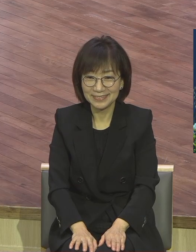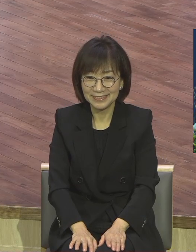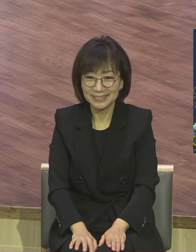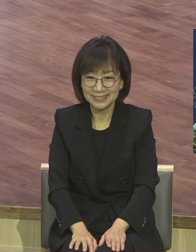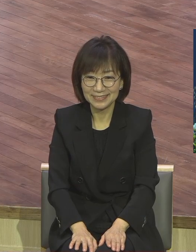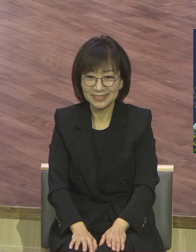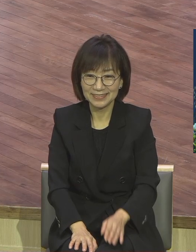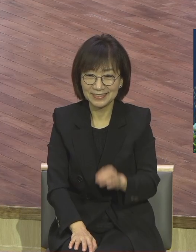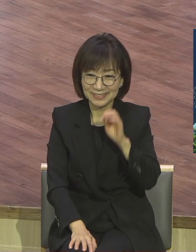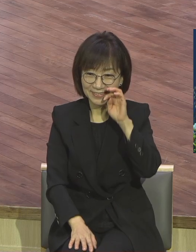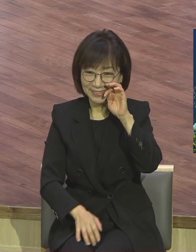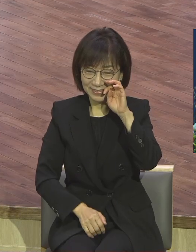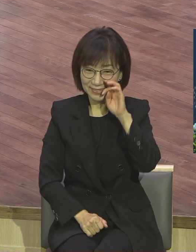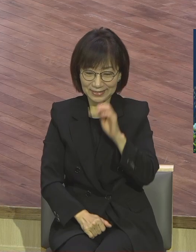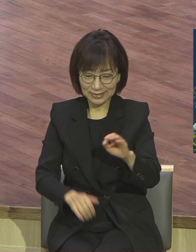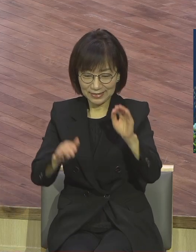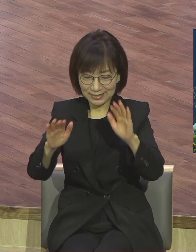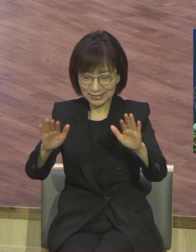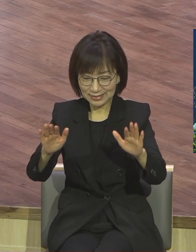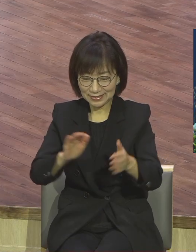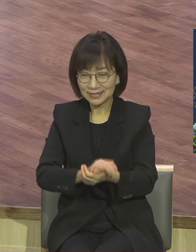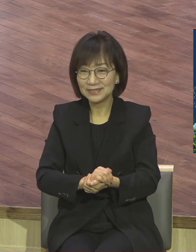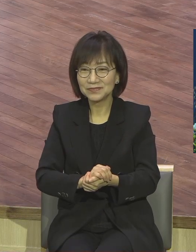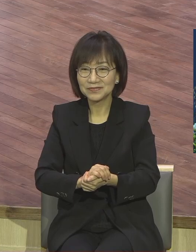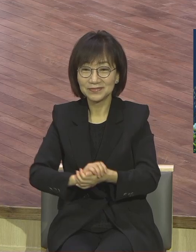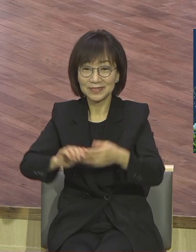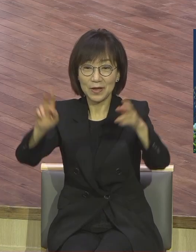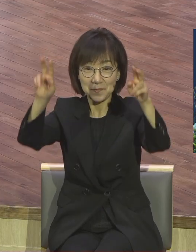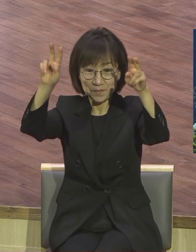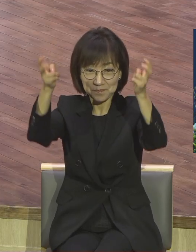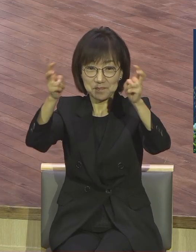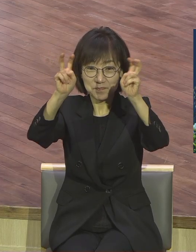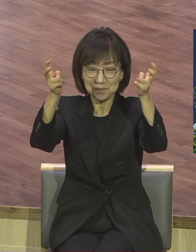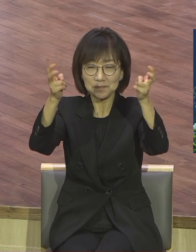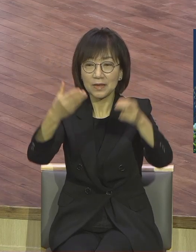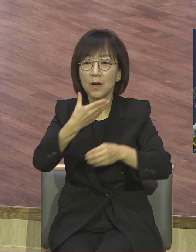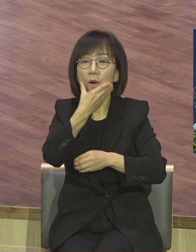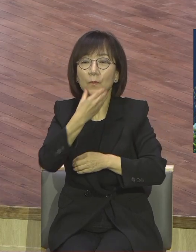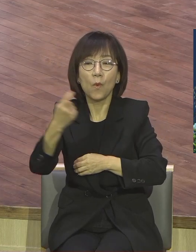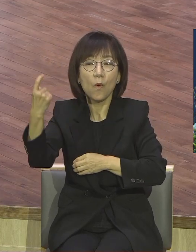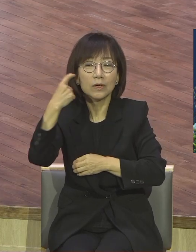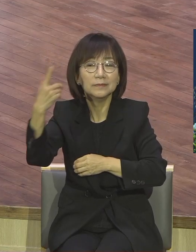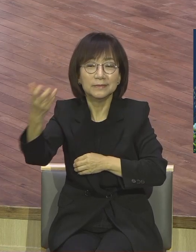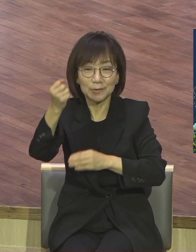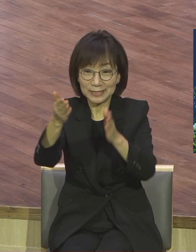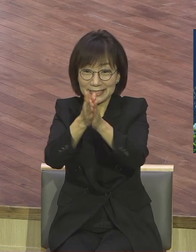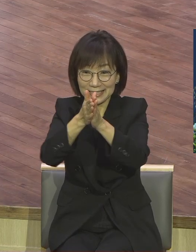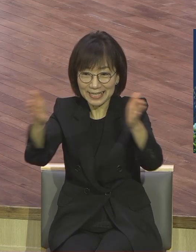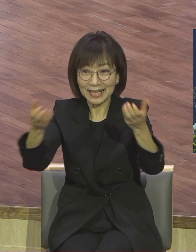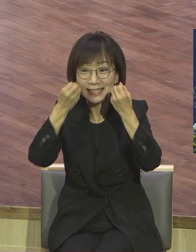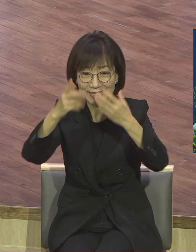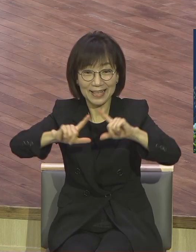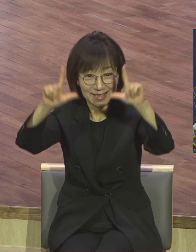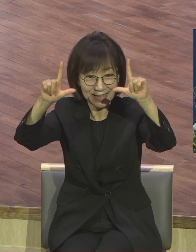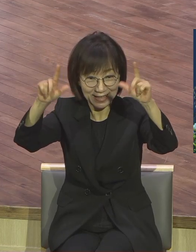이거 드리는 말씀 가지고 복음으로 여는 새해라는 제목으로 말씀을 드립니다.